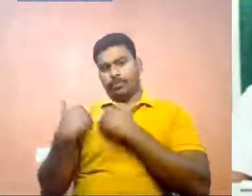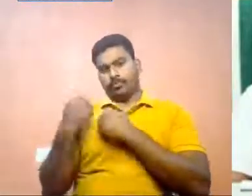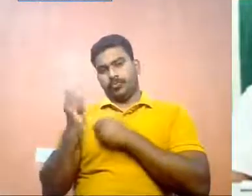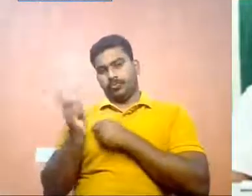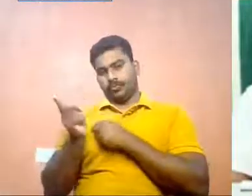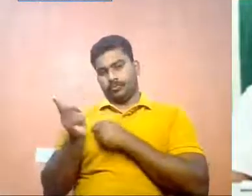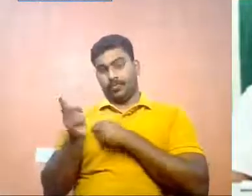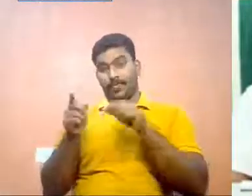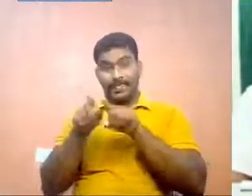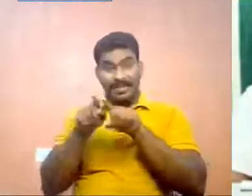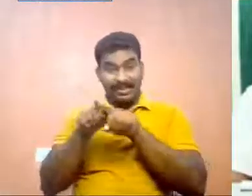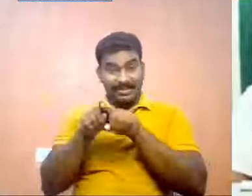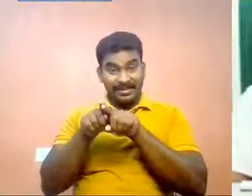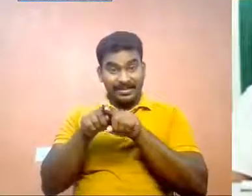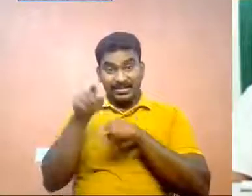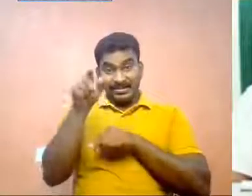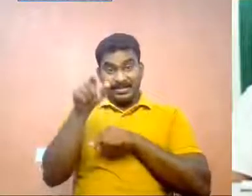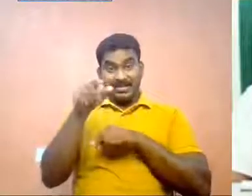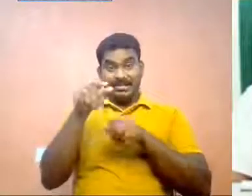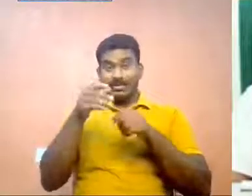അതിഥി തൊഴിലാളികളുടെ കാര്യത്തിൽ